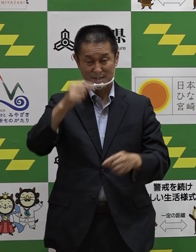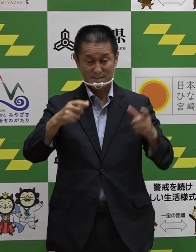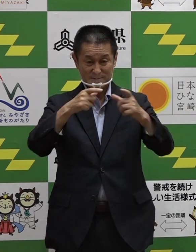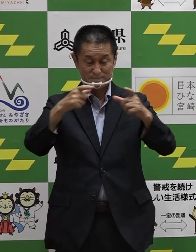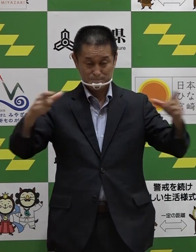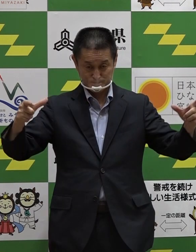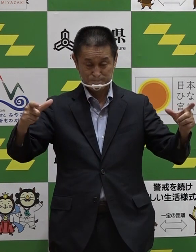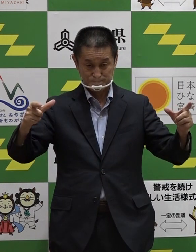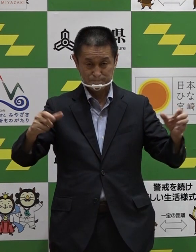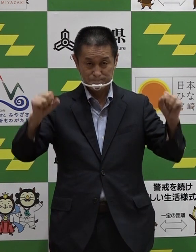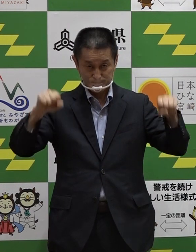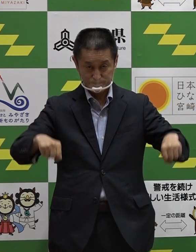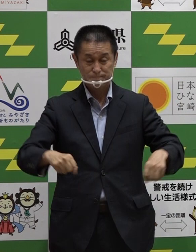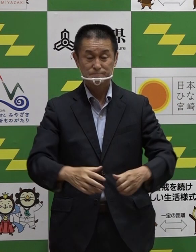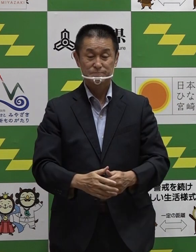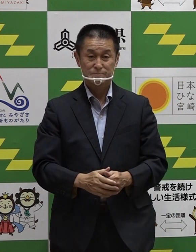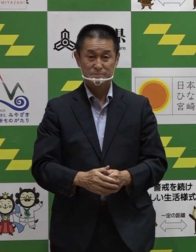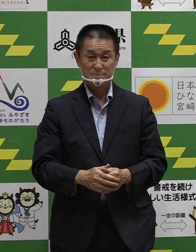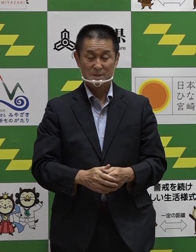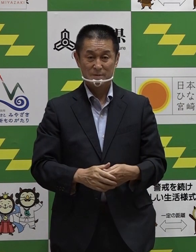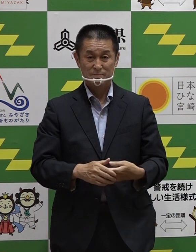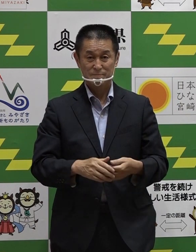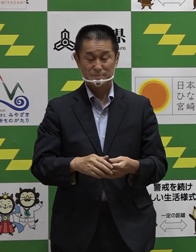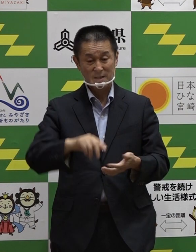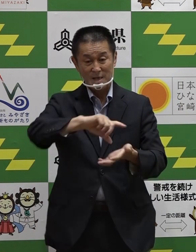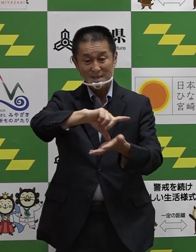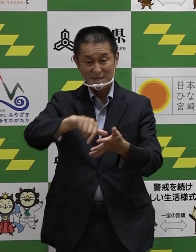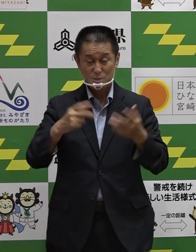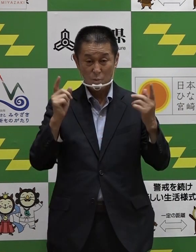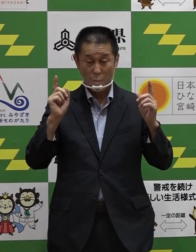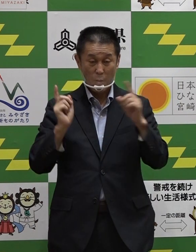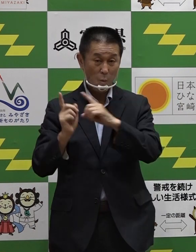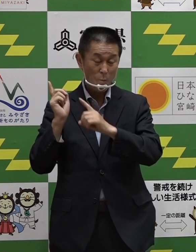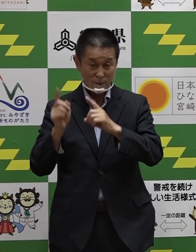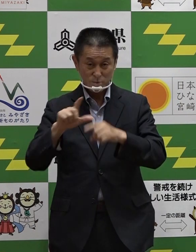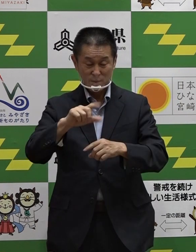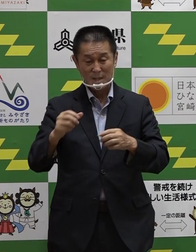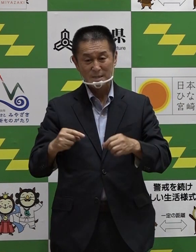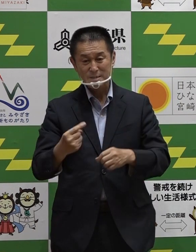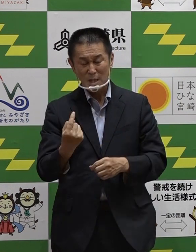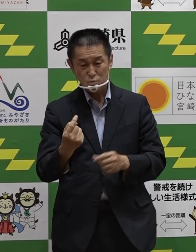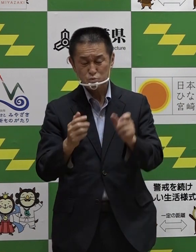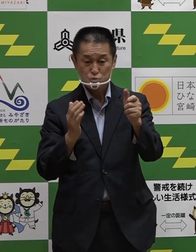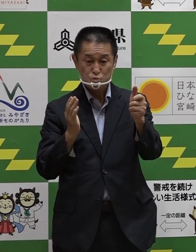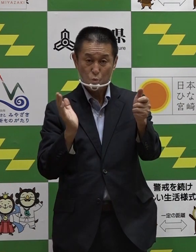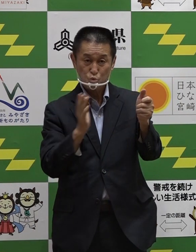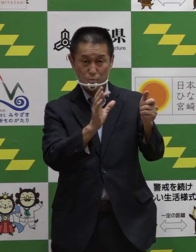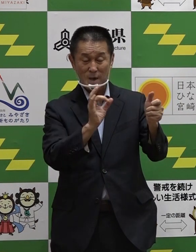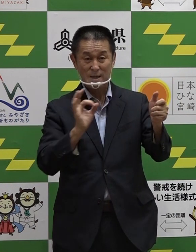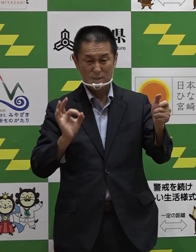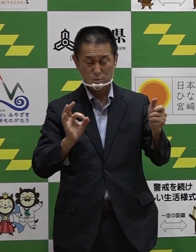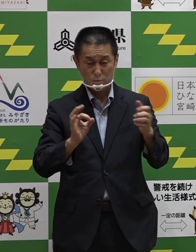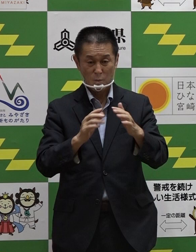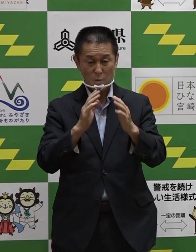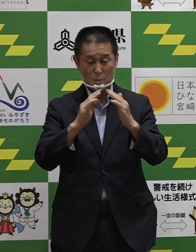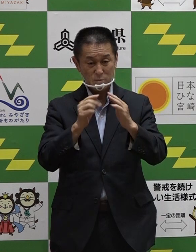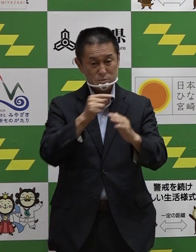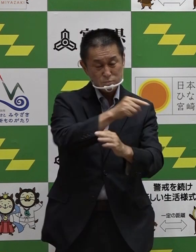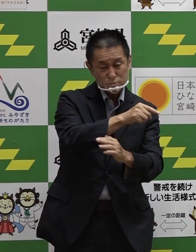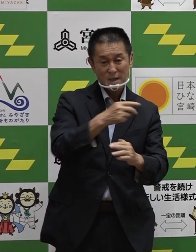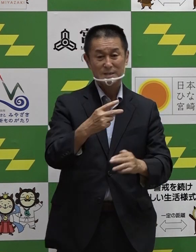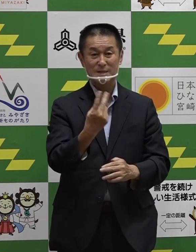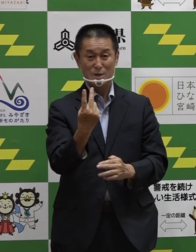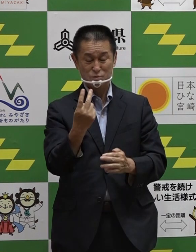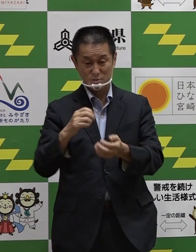。そして、地域のお祭りなどですね、これまで100人または50%と屋外であれば200人